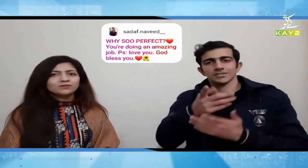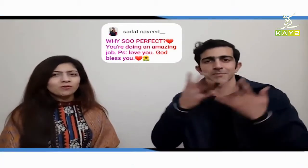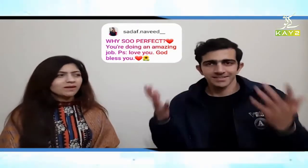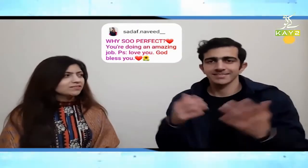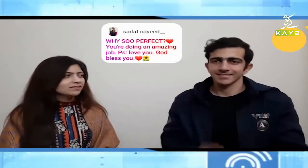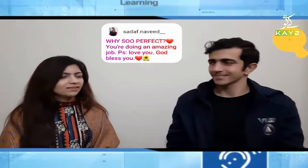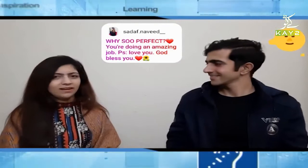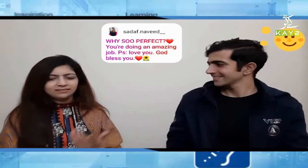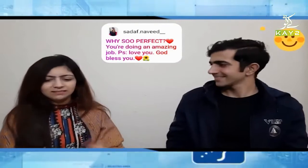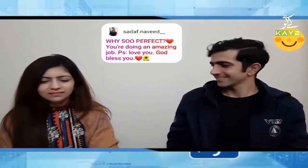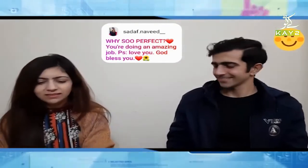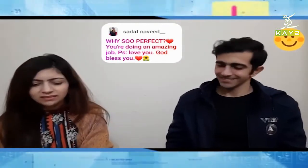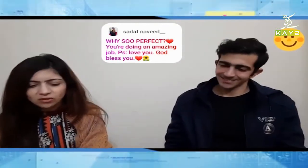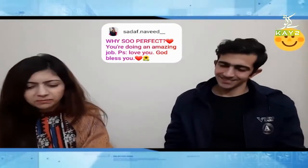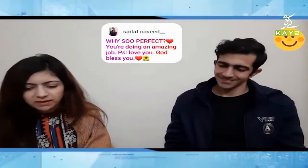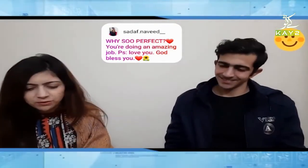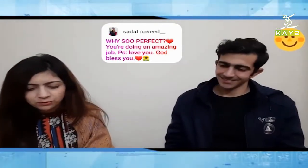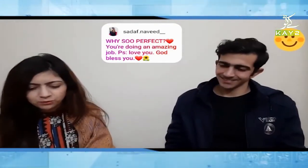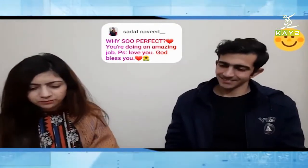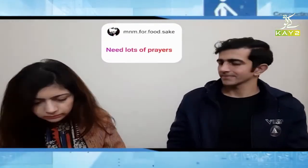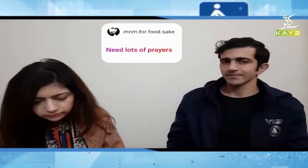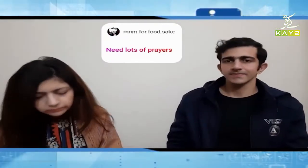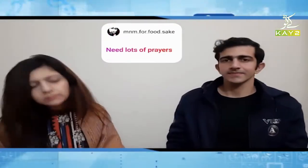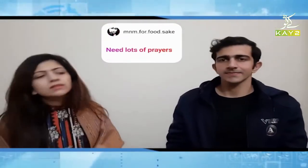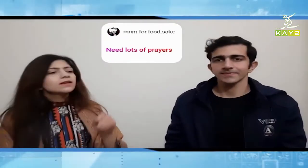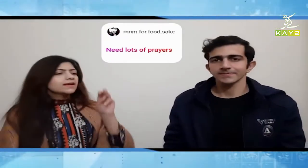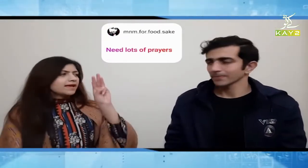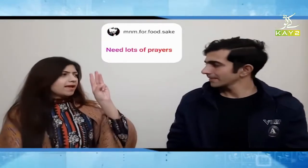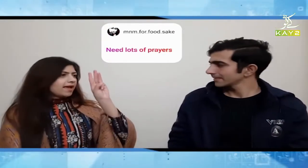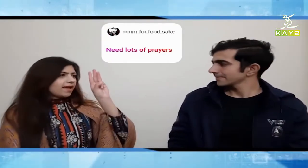थैंक यू सो मच एंड गॉड ब्लेस यू टू।